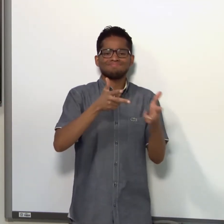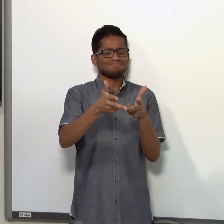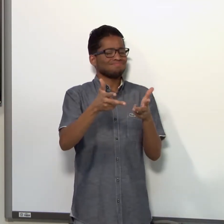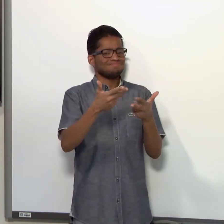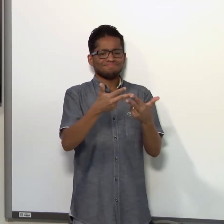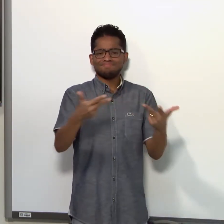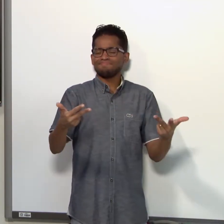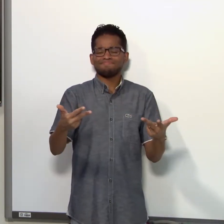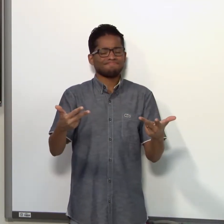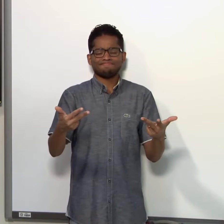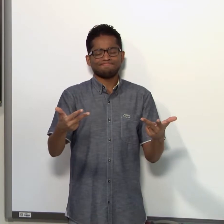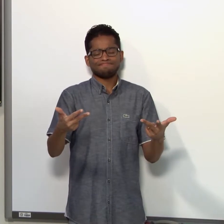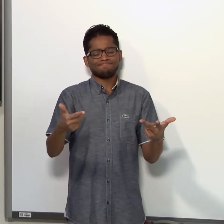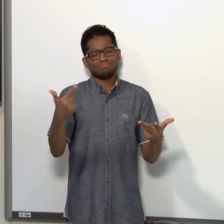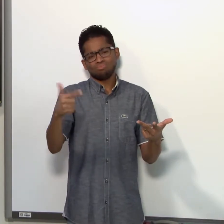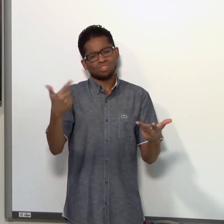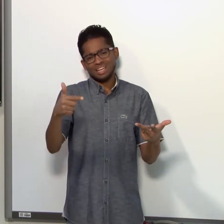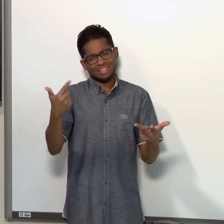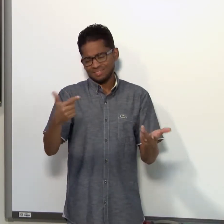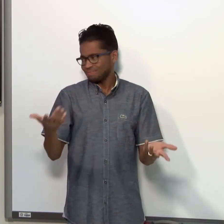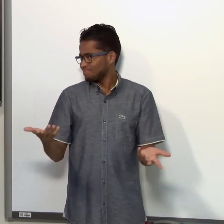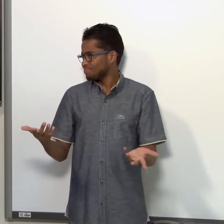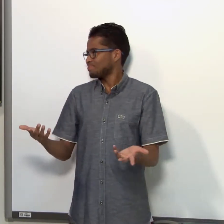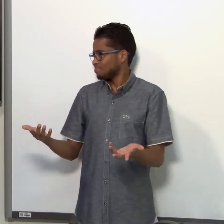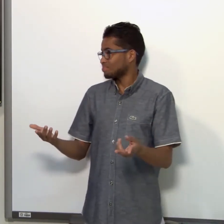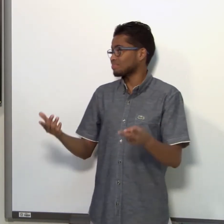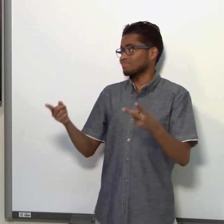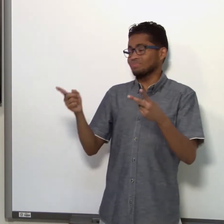os demais. não há relação, não há comunicação.